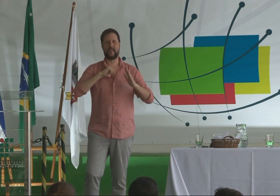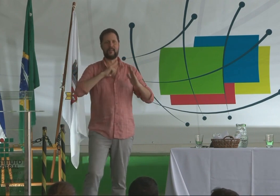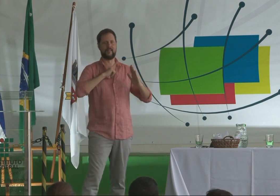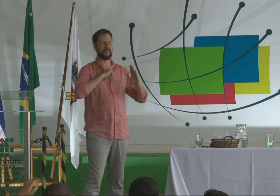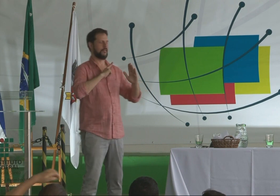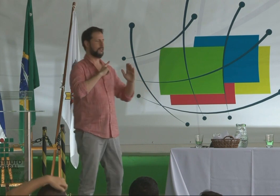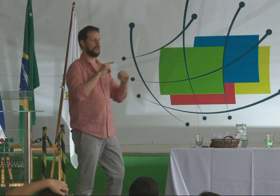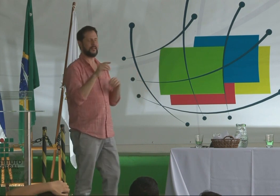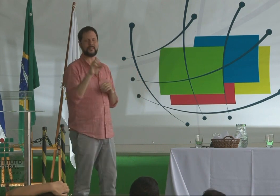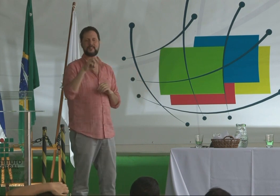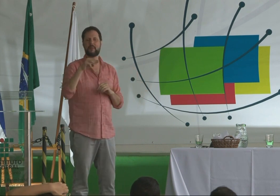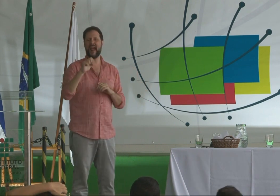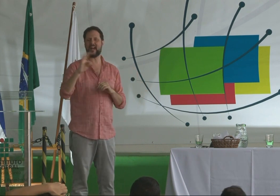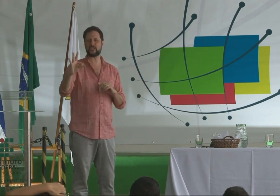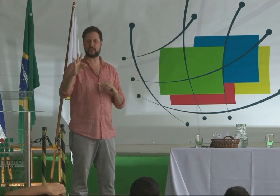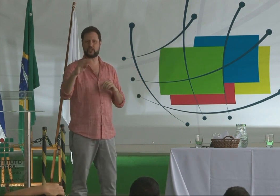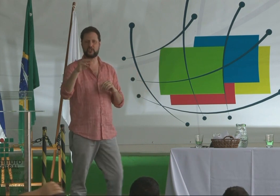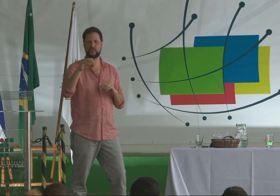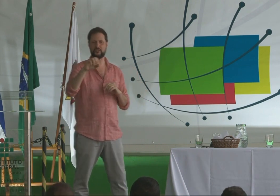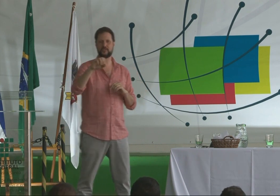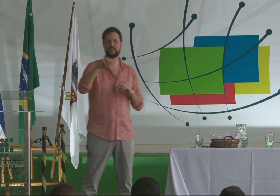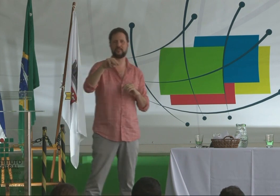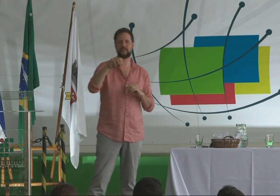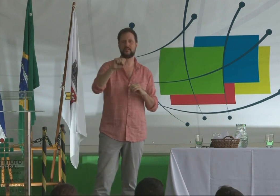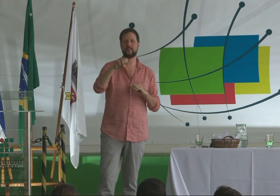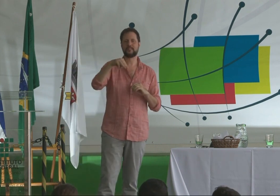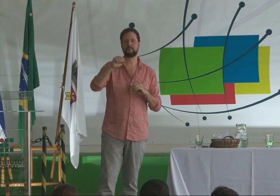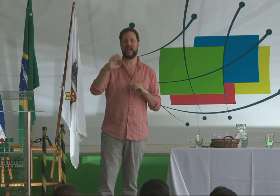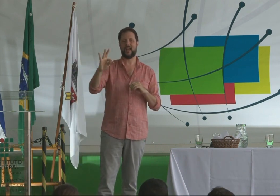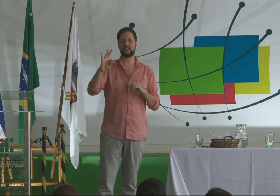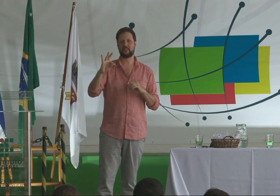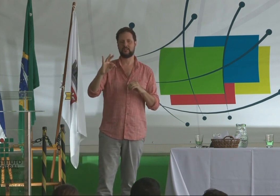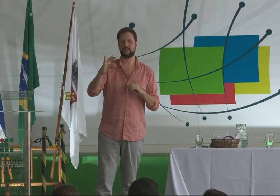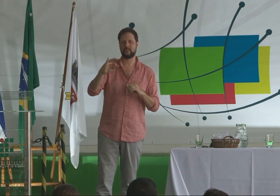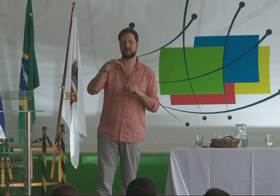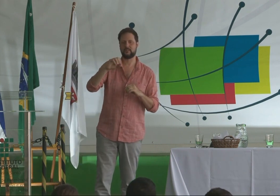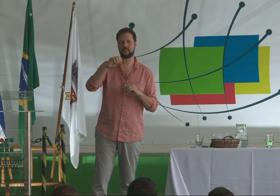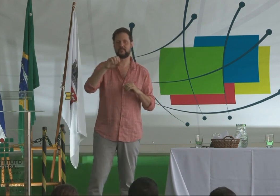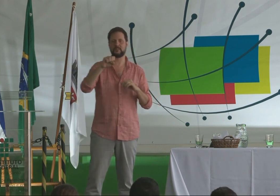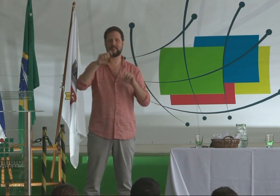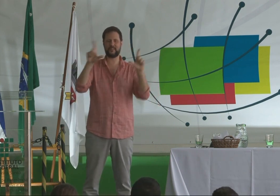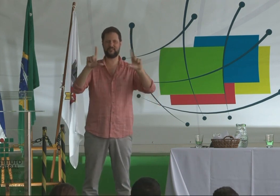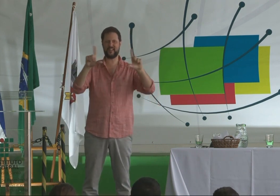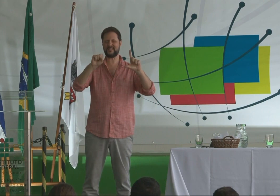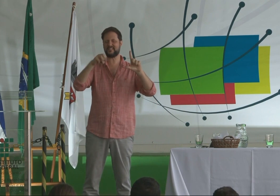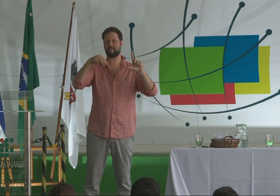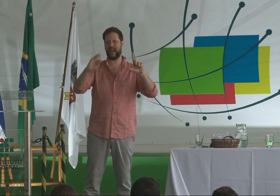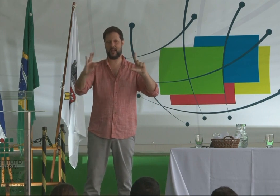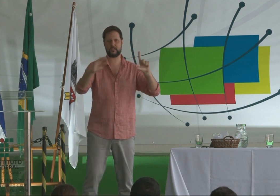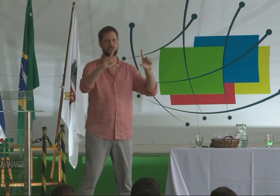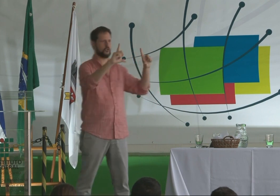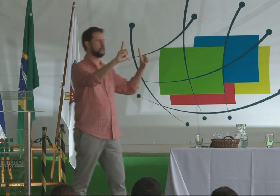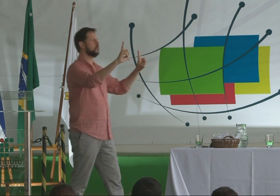comunicação. Na minha casa, por exemplo, a gente tem Smart TV e o a gente faz? A televisão é Smart,